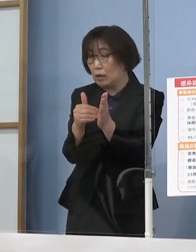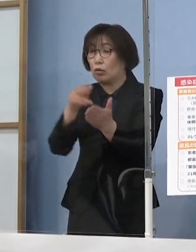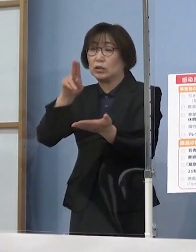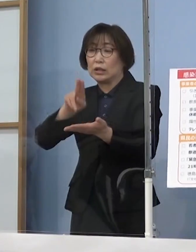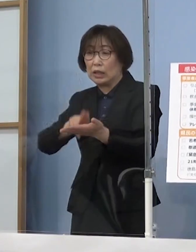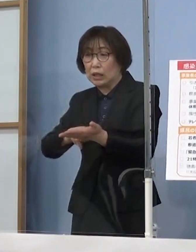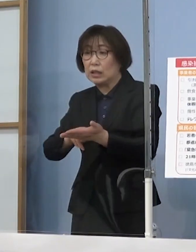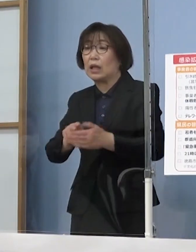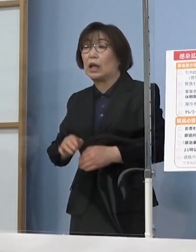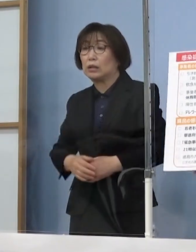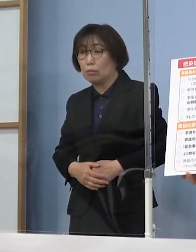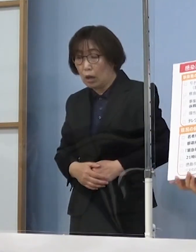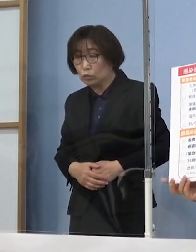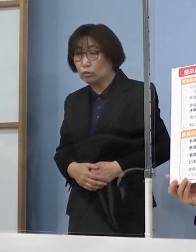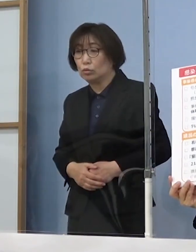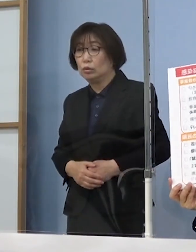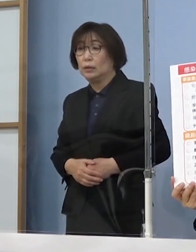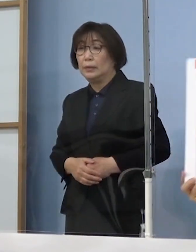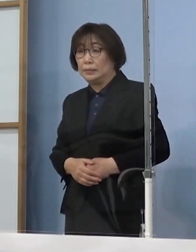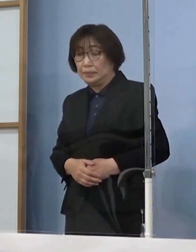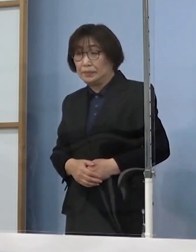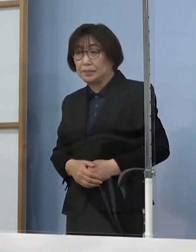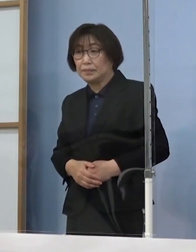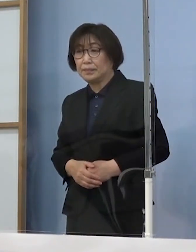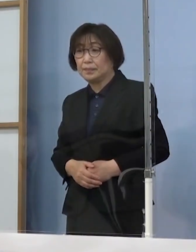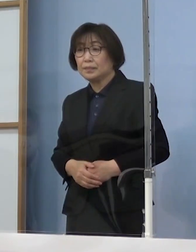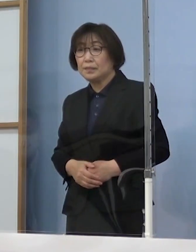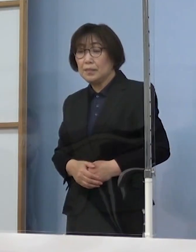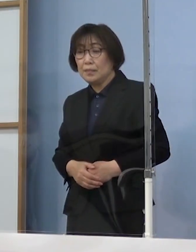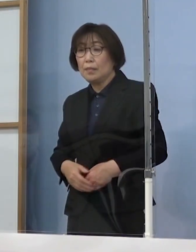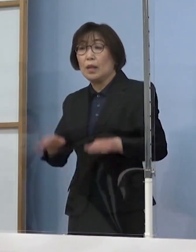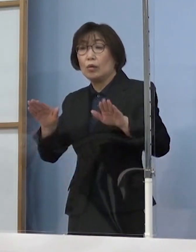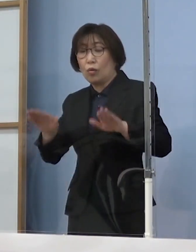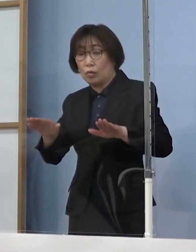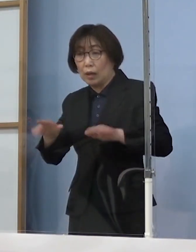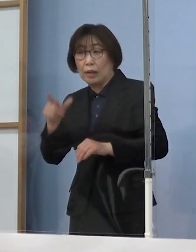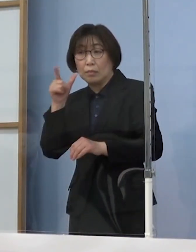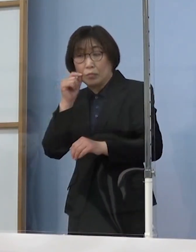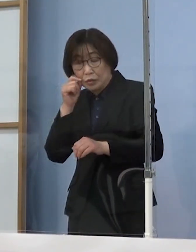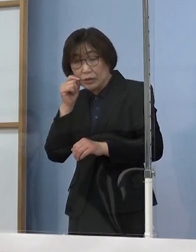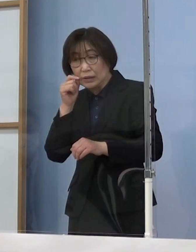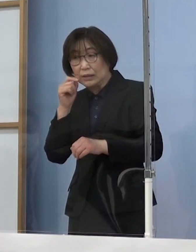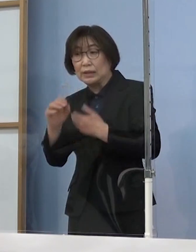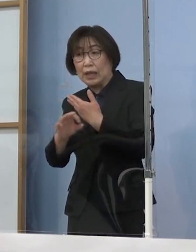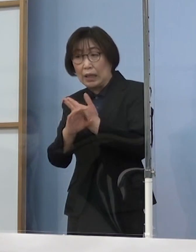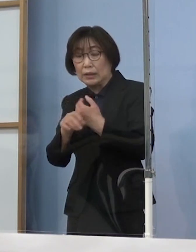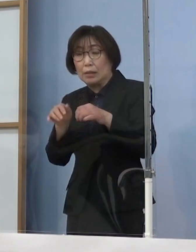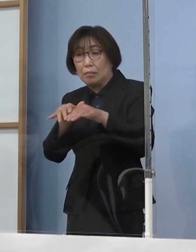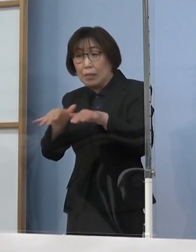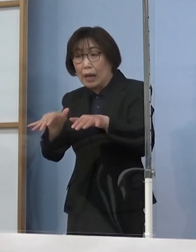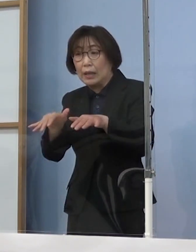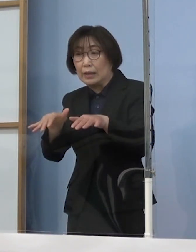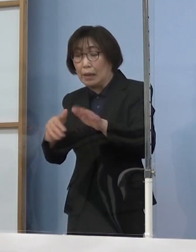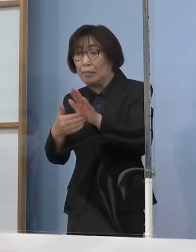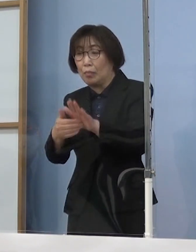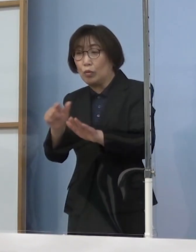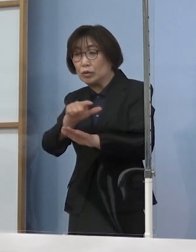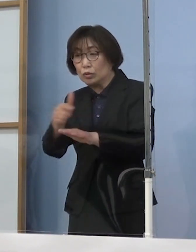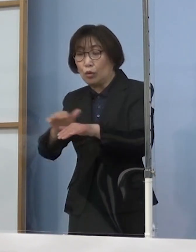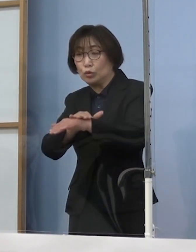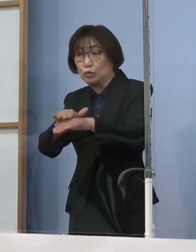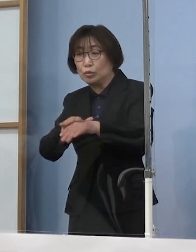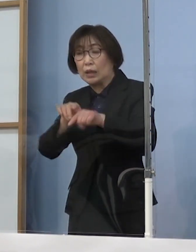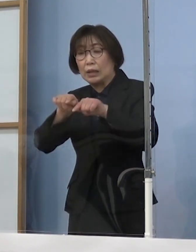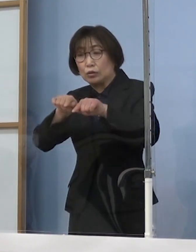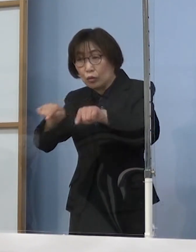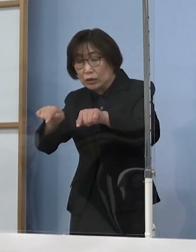。まあ、こうした形で今回仮にまん延防止等重点措置かかっていた場合はどの